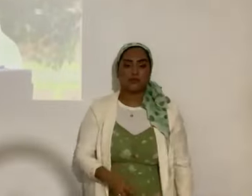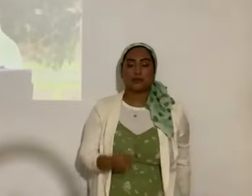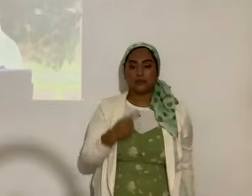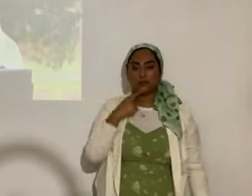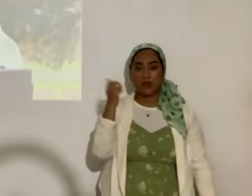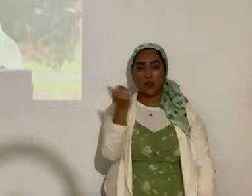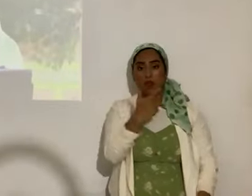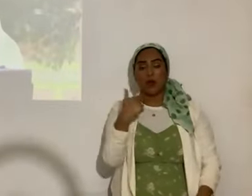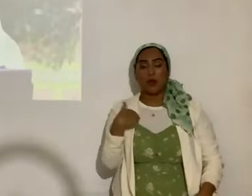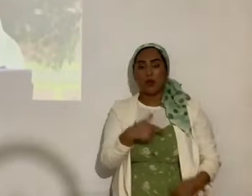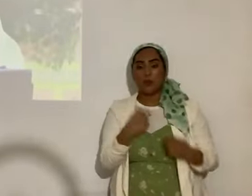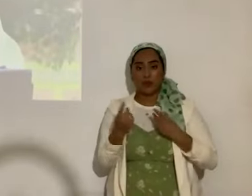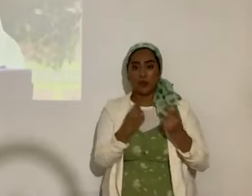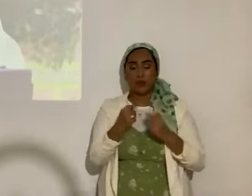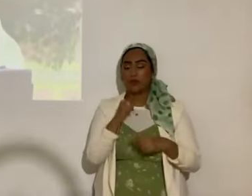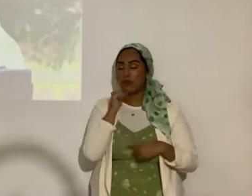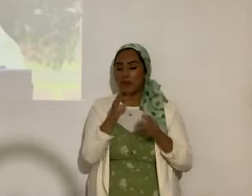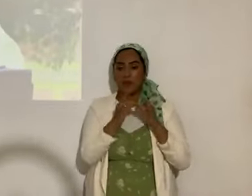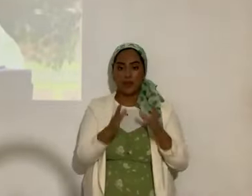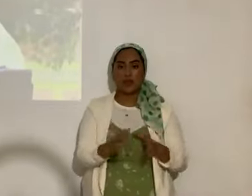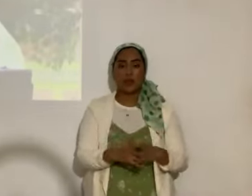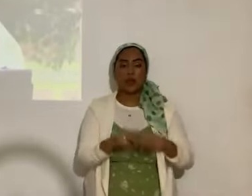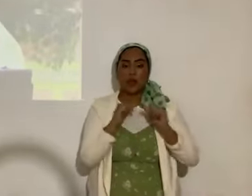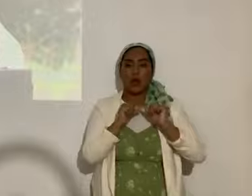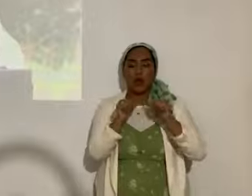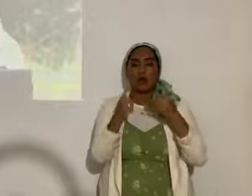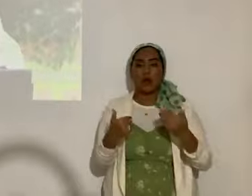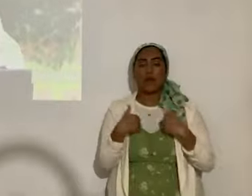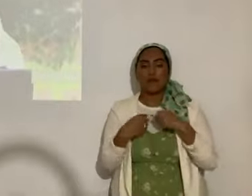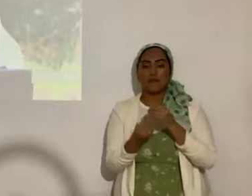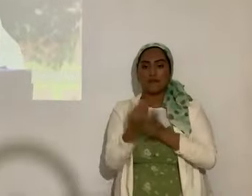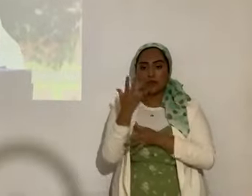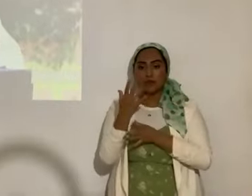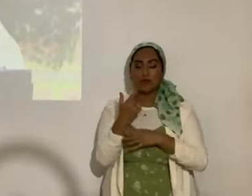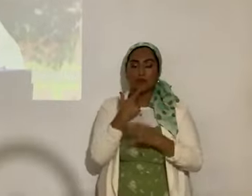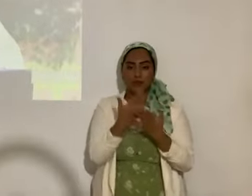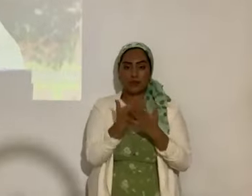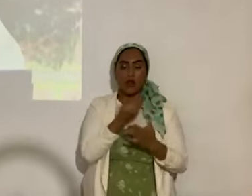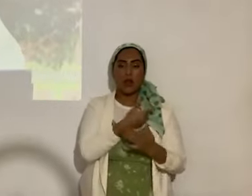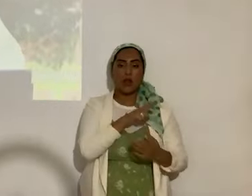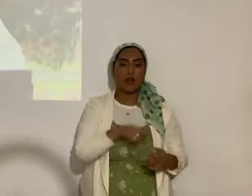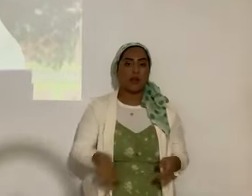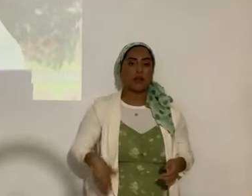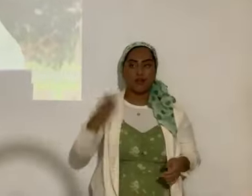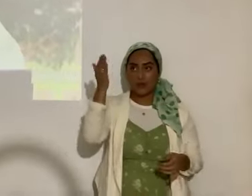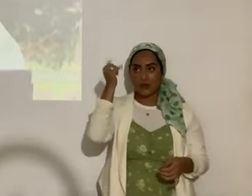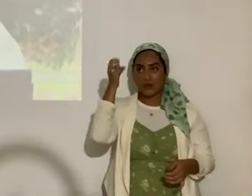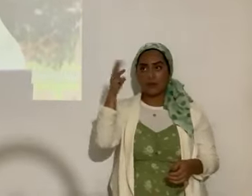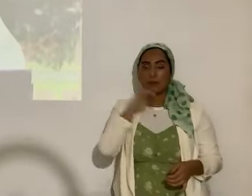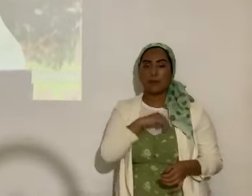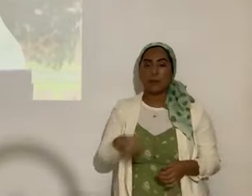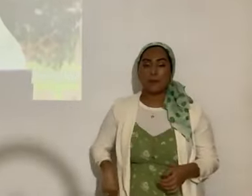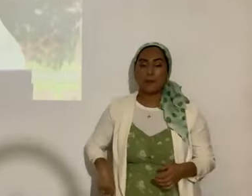todo lo que hagamos si no sería en vano siempre habrá fruto lo dice nuestra voz